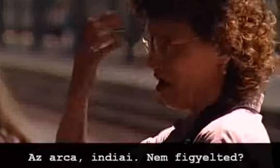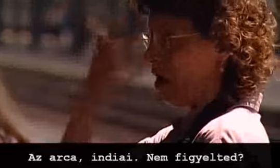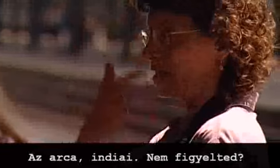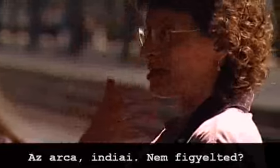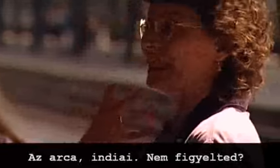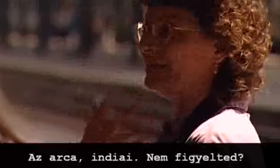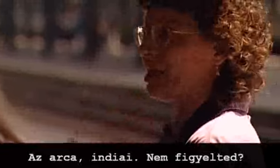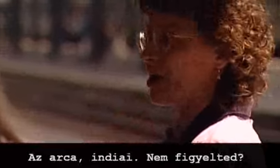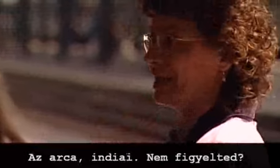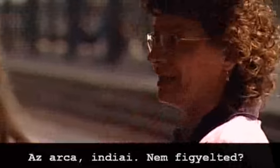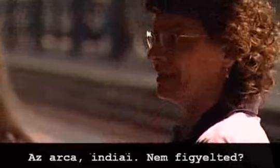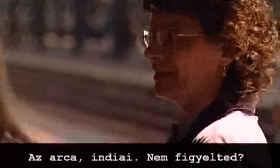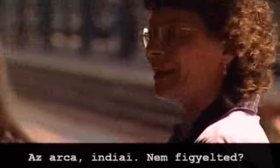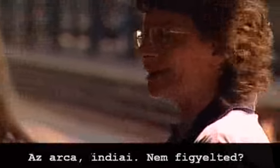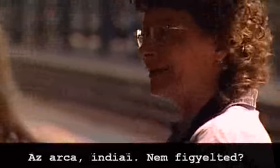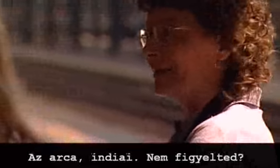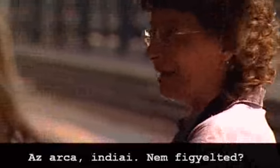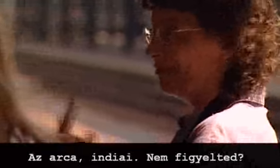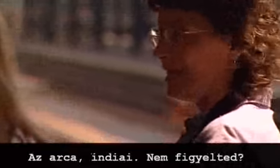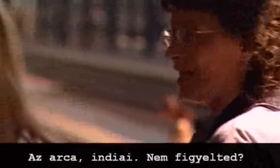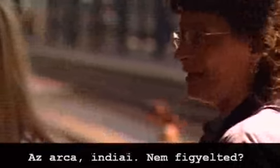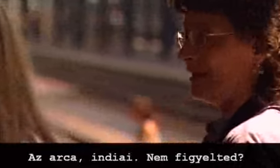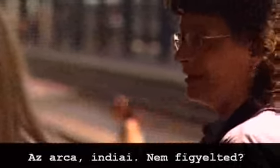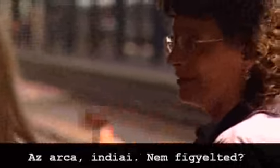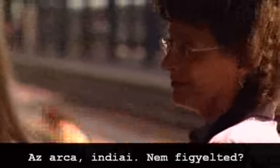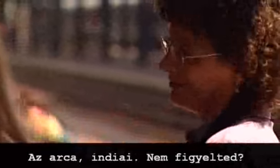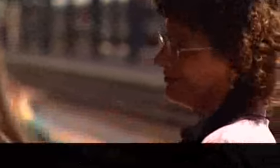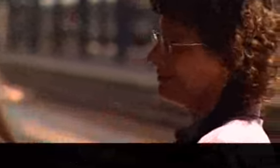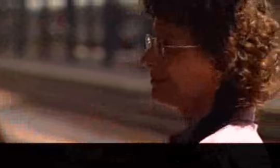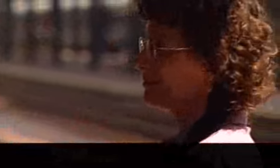Az arca, indiai. Nem figyelted?